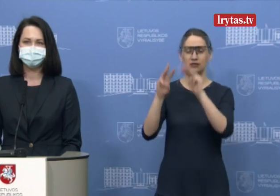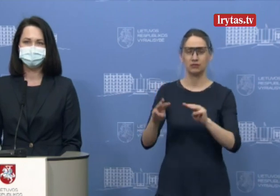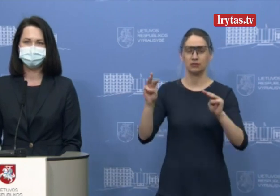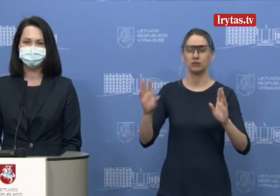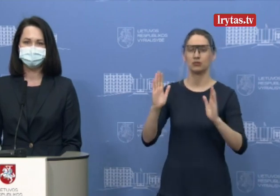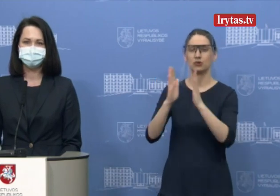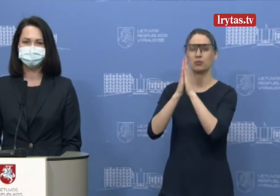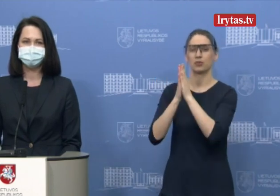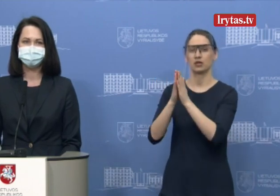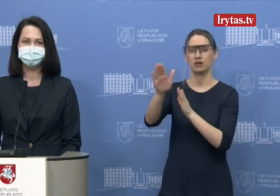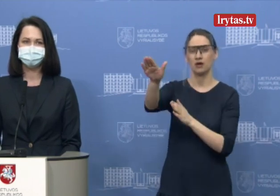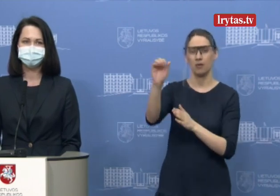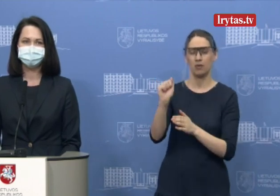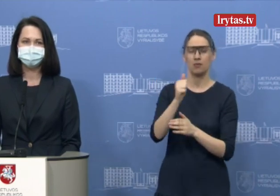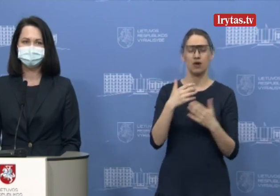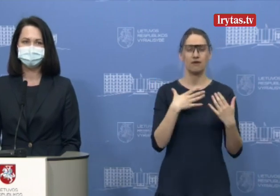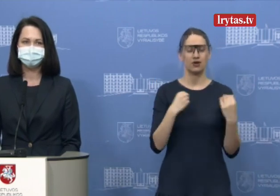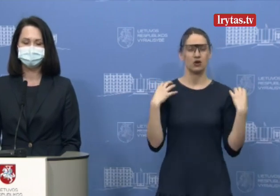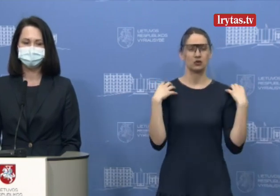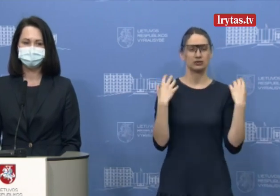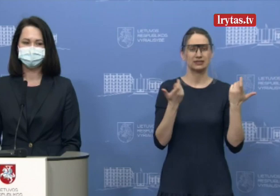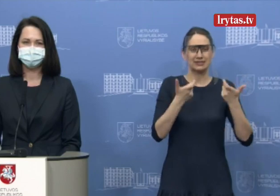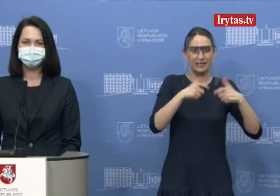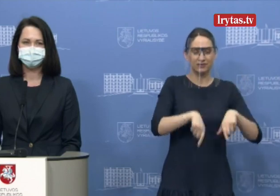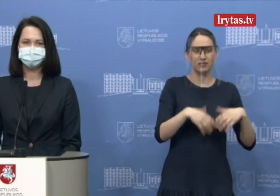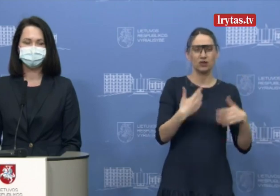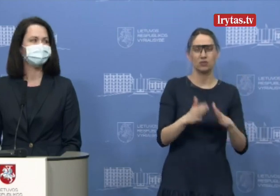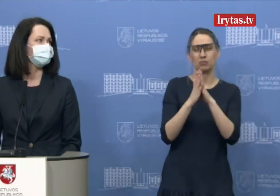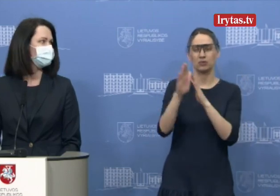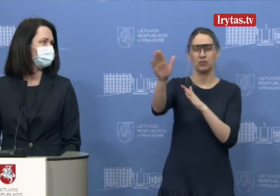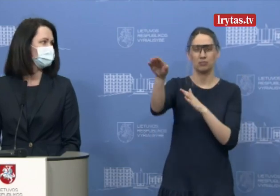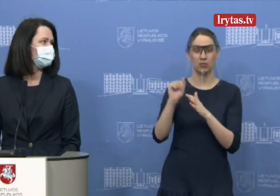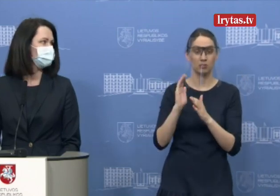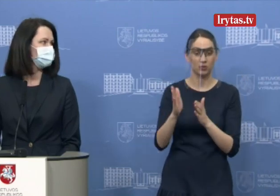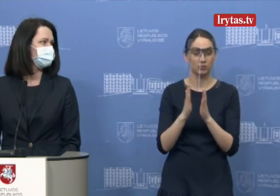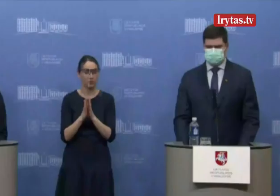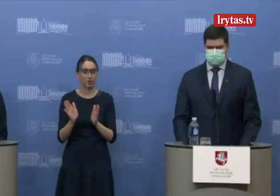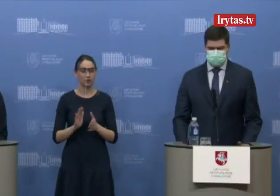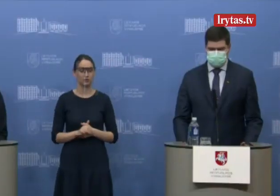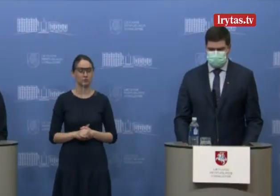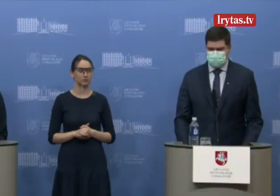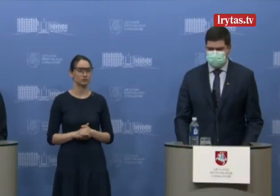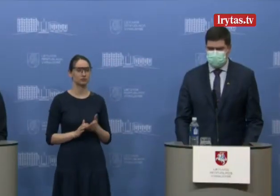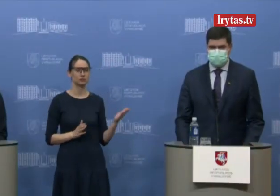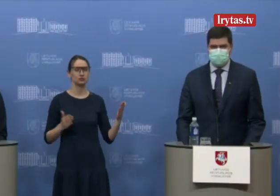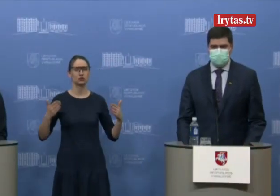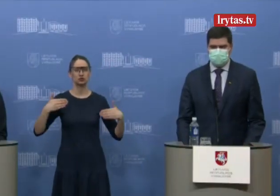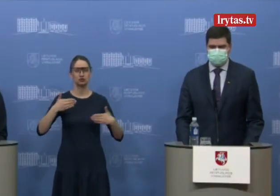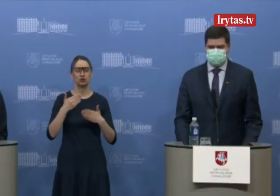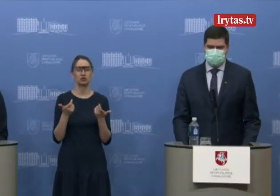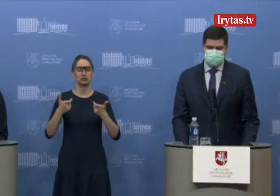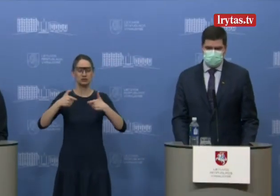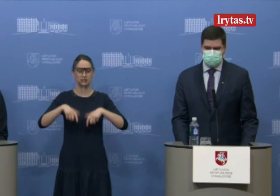paskolos, kaip tai daro Vilniausai valgybė būtinoms reikmėms užtikrinti? Vilniausia